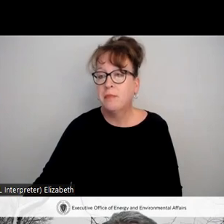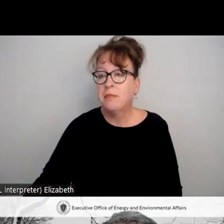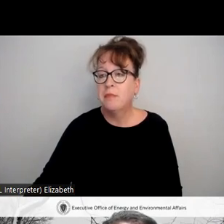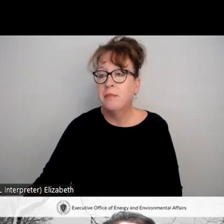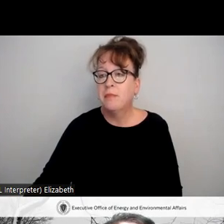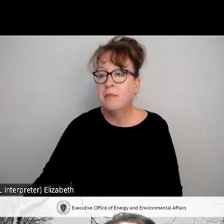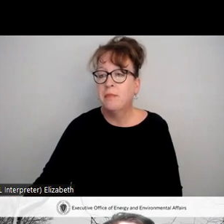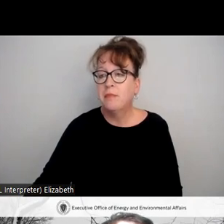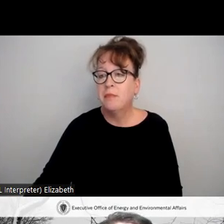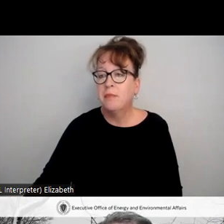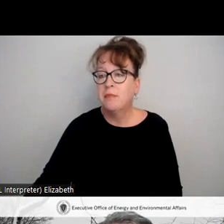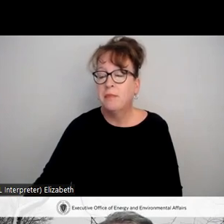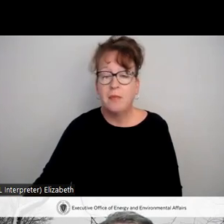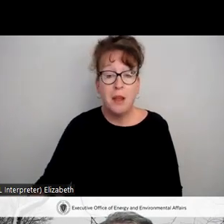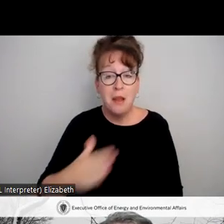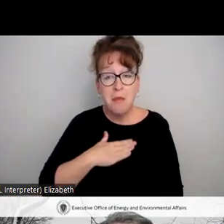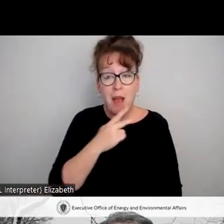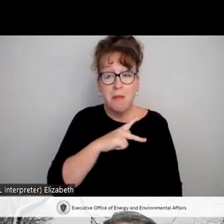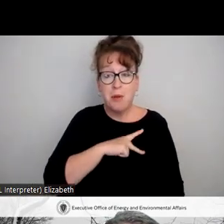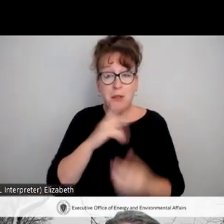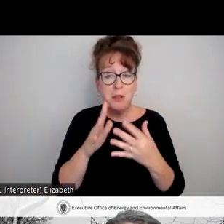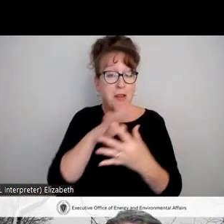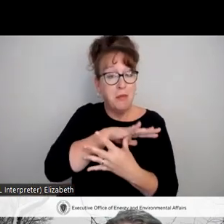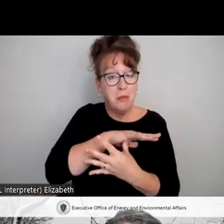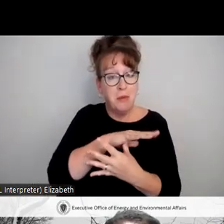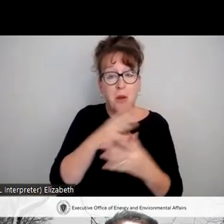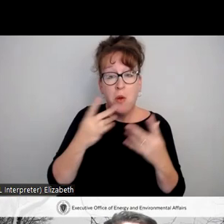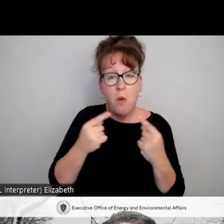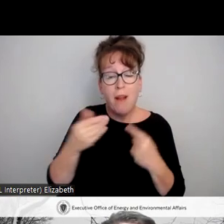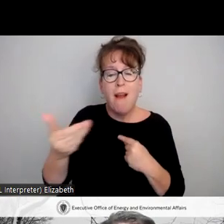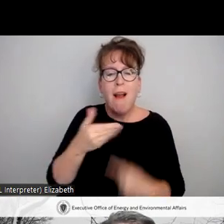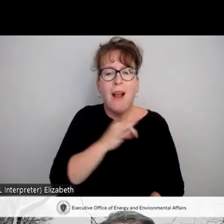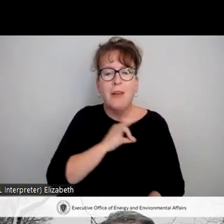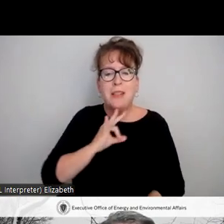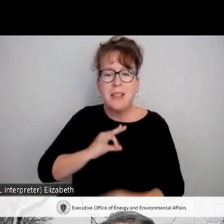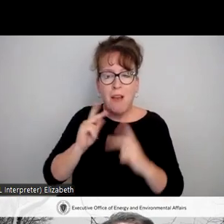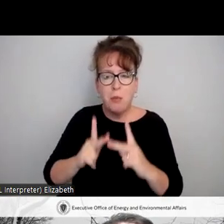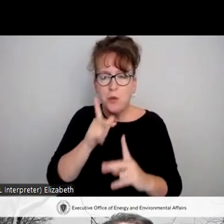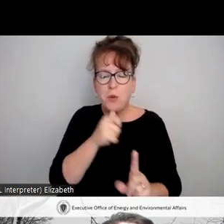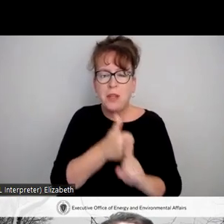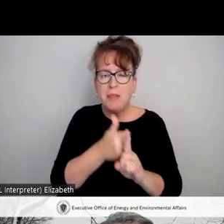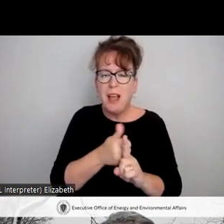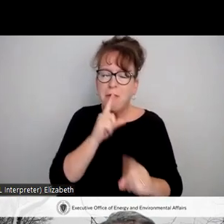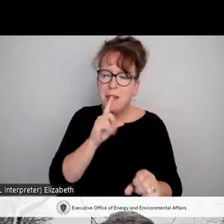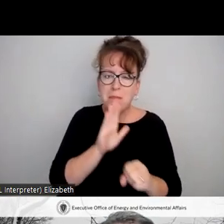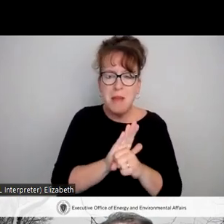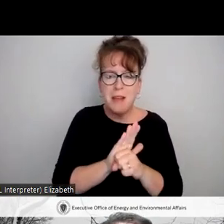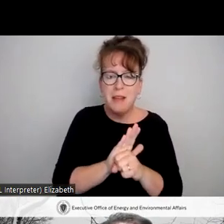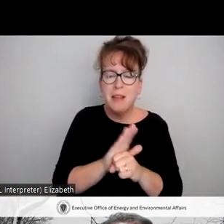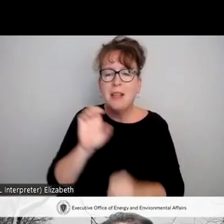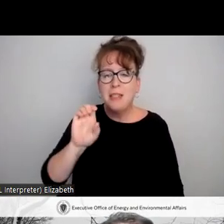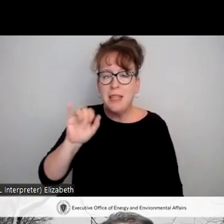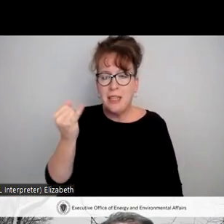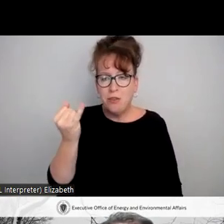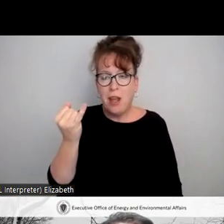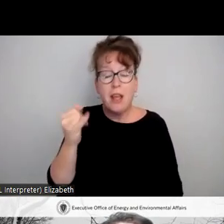alredor de 8 meses era el contratar una persona que estuviera dedicada